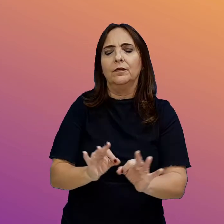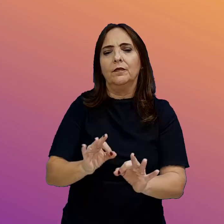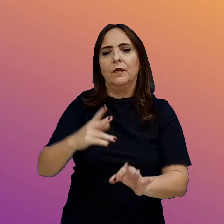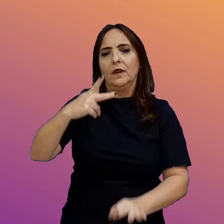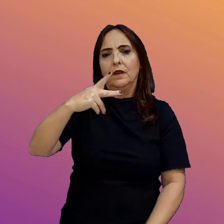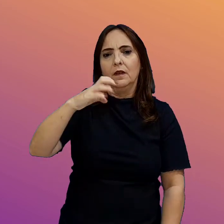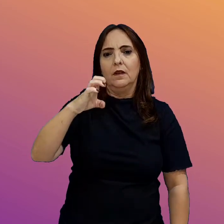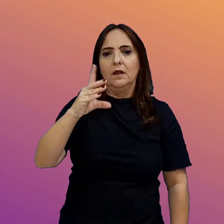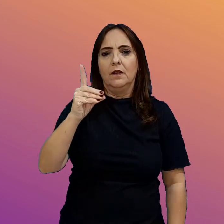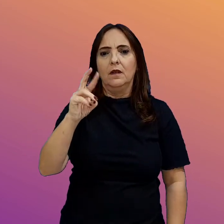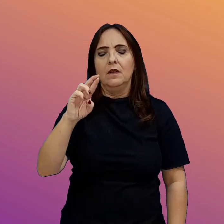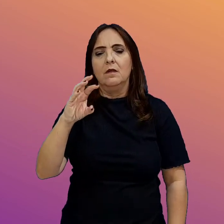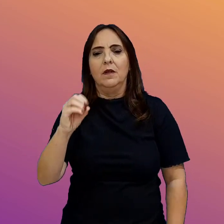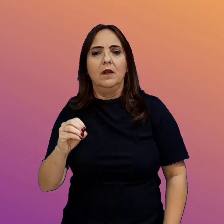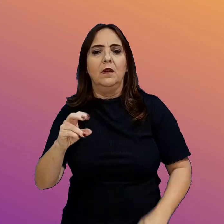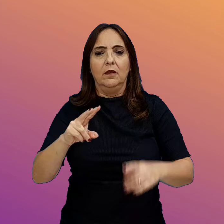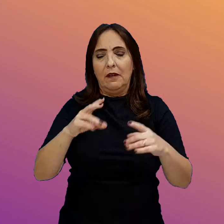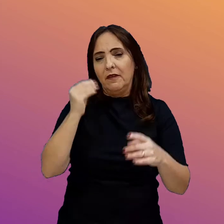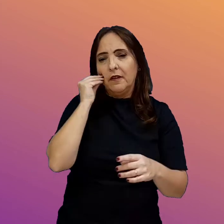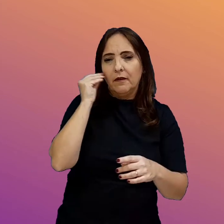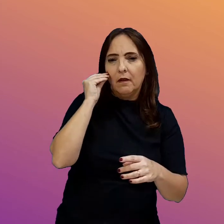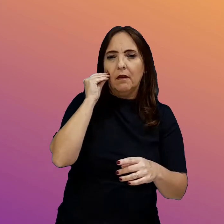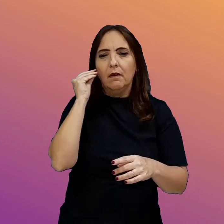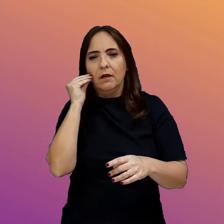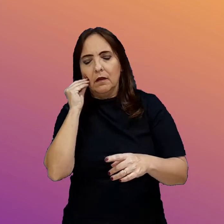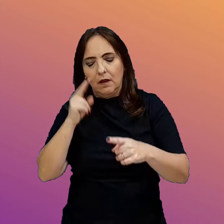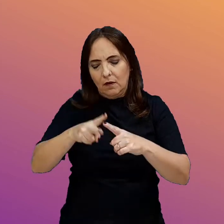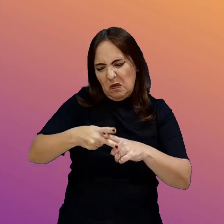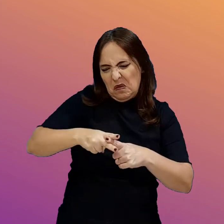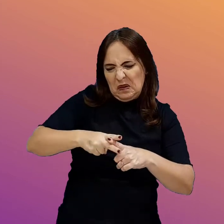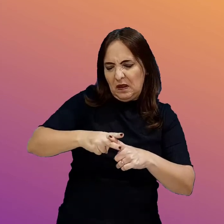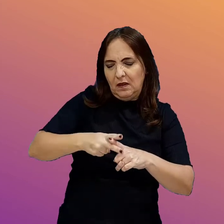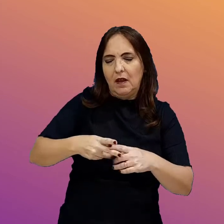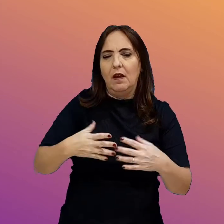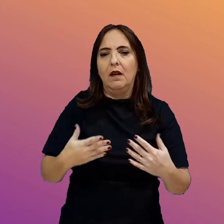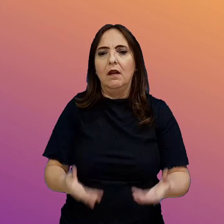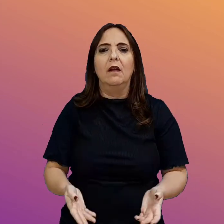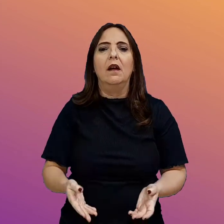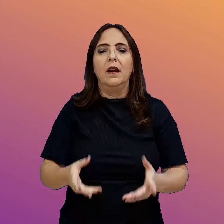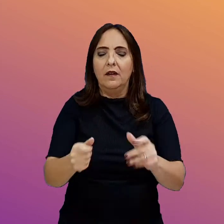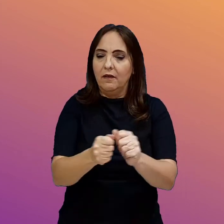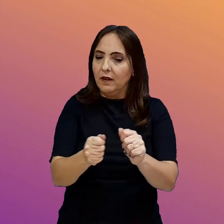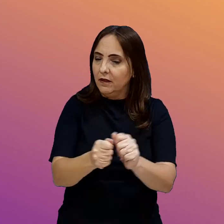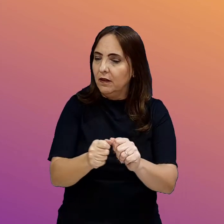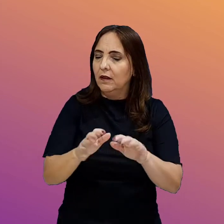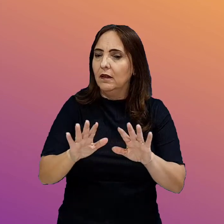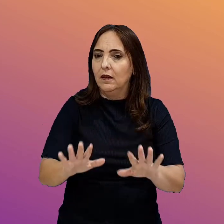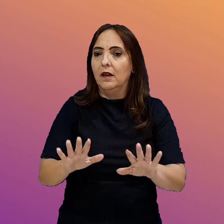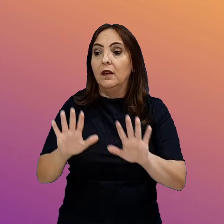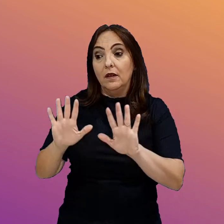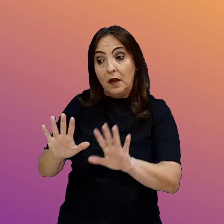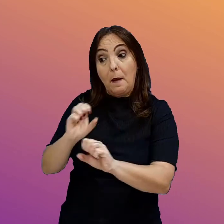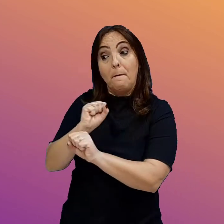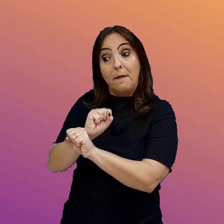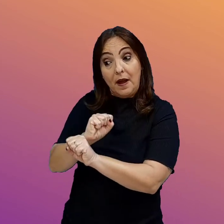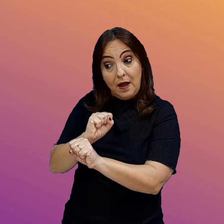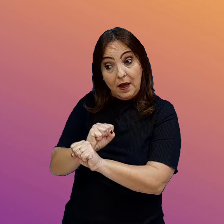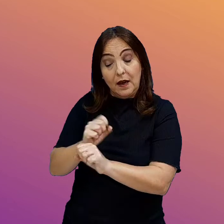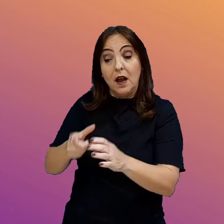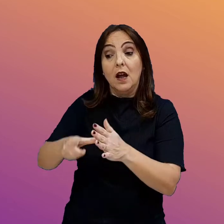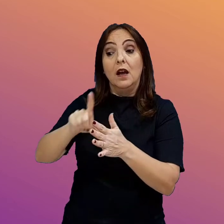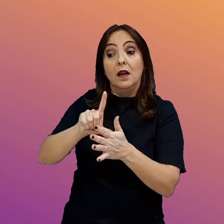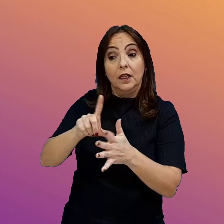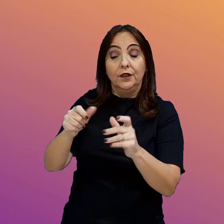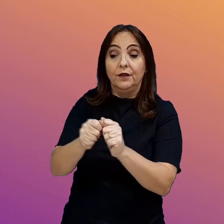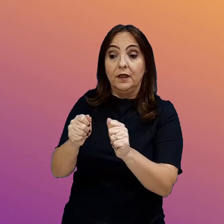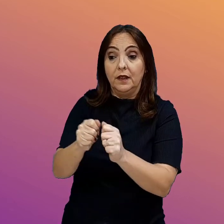estava precisando consertar alguma coisa, e aí ele foi lá fazer e tal. Eu falei assim, ó, para um instante, e primeiro, antes de